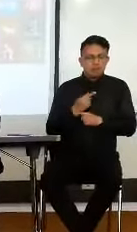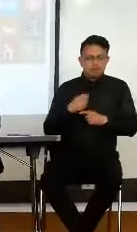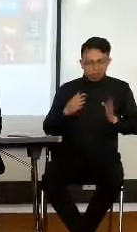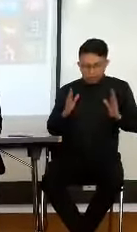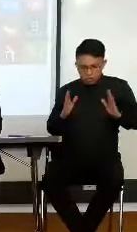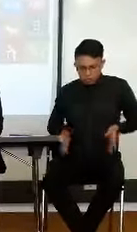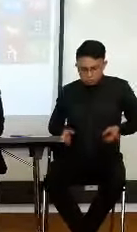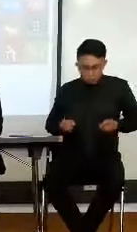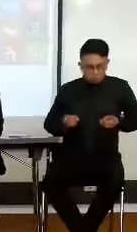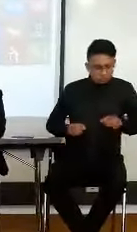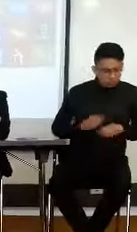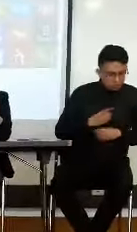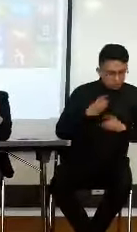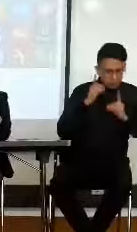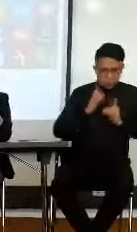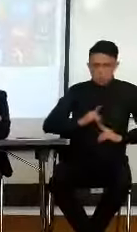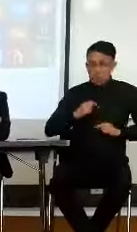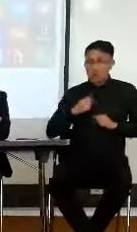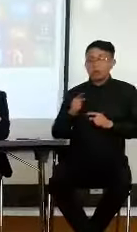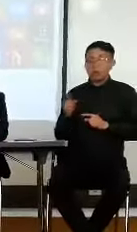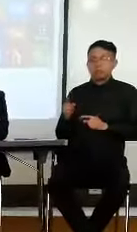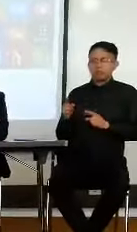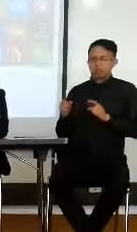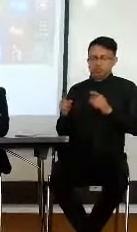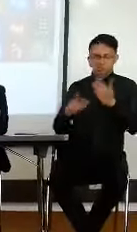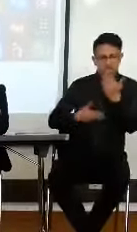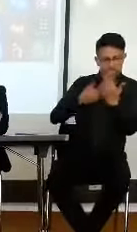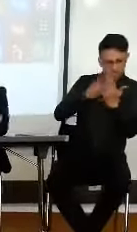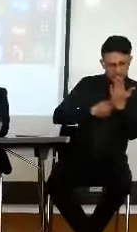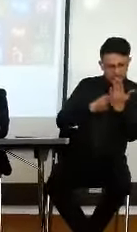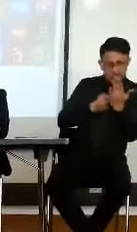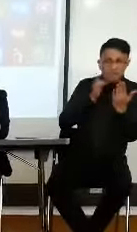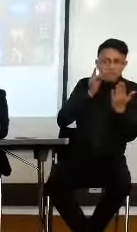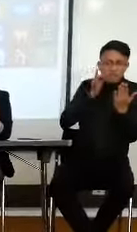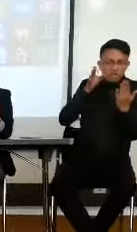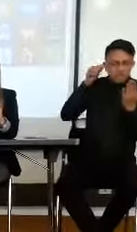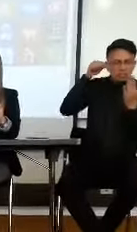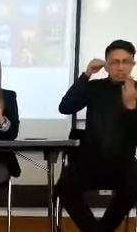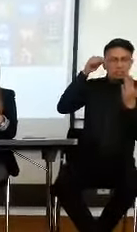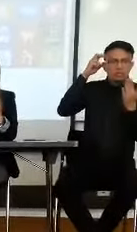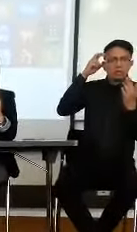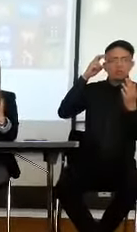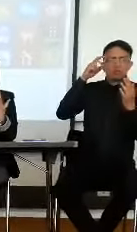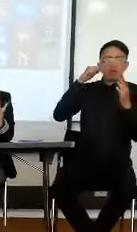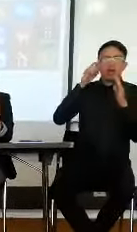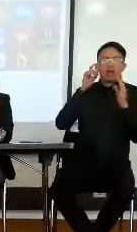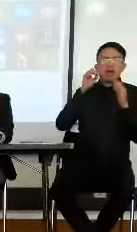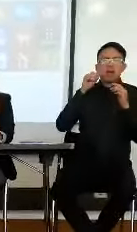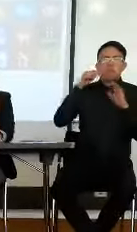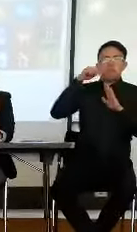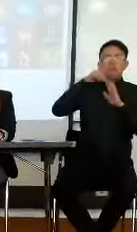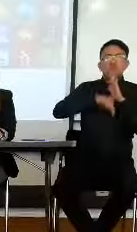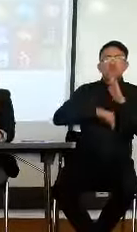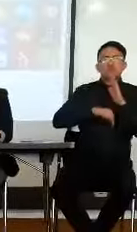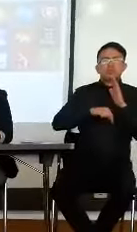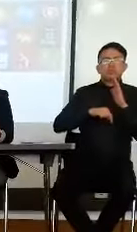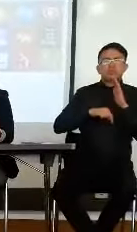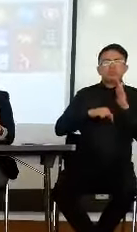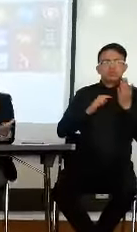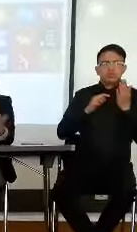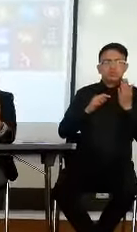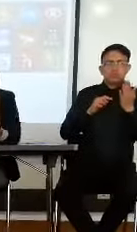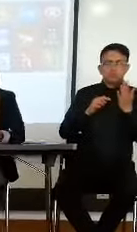ponerse, ¿cierto? Entonces empieza uno a cuestionar esos diagnósticos, esos dictámenes de grave, profundo, severo, ¿cierto? Y